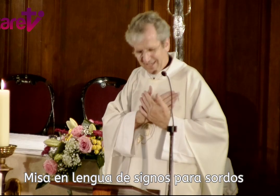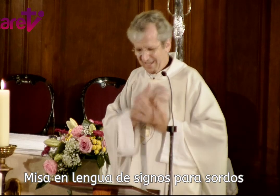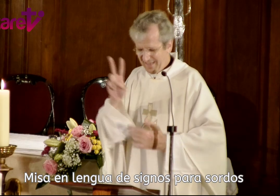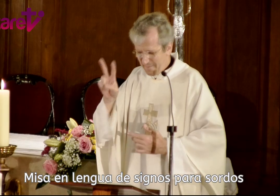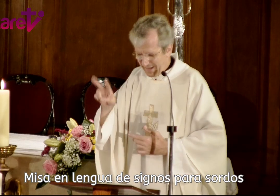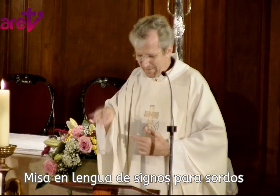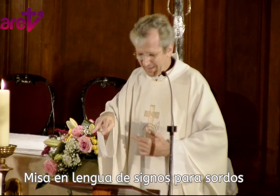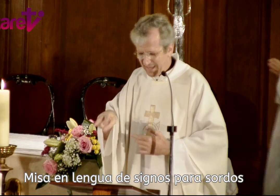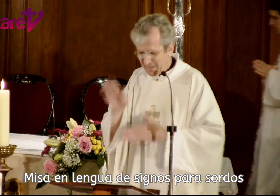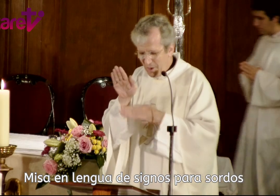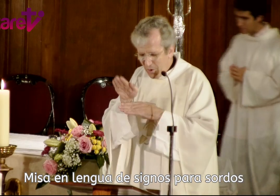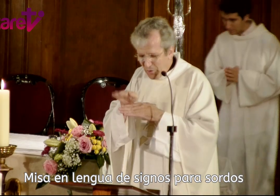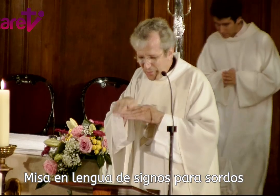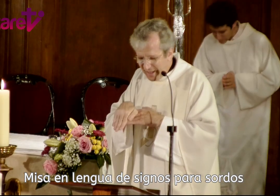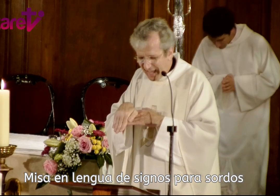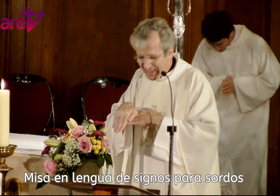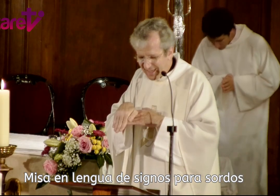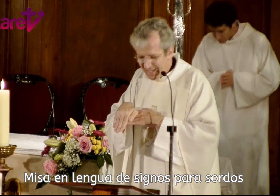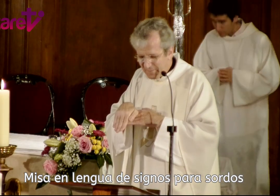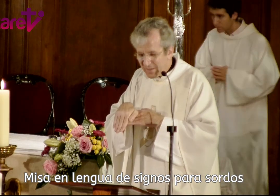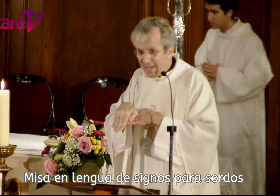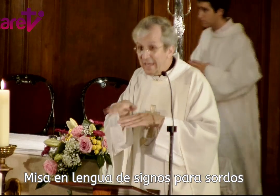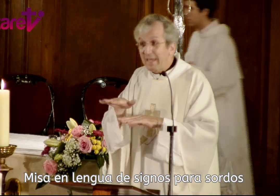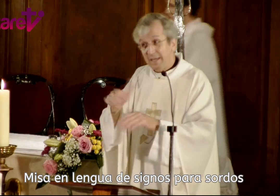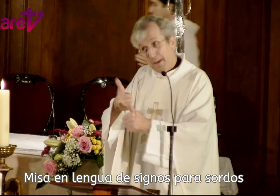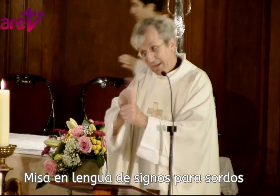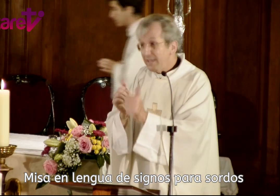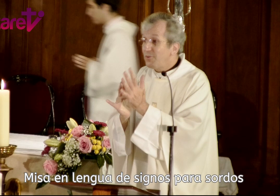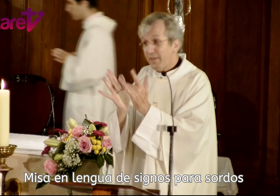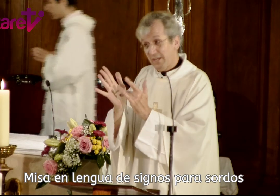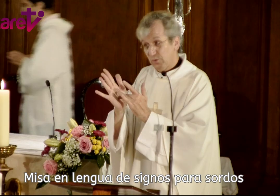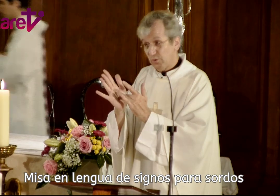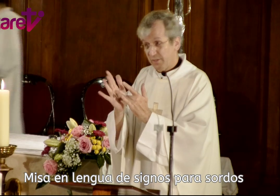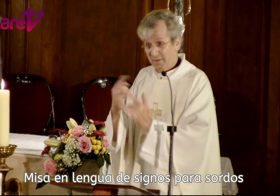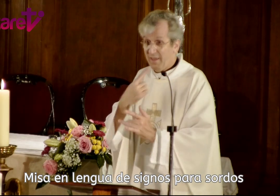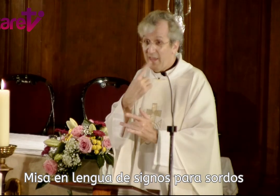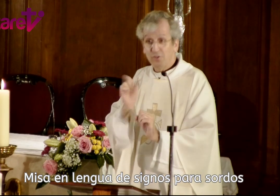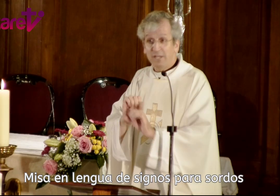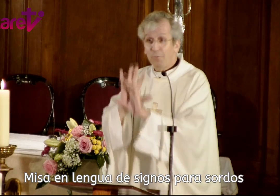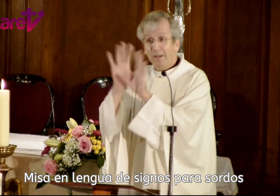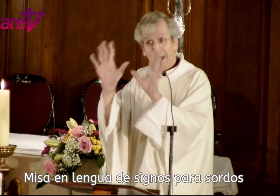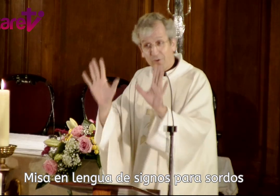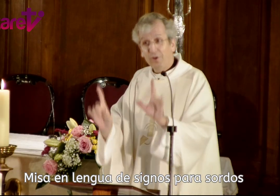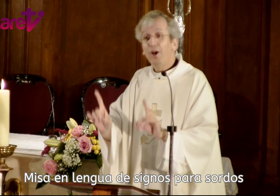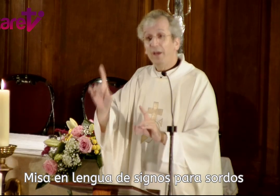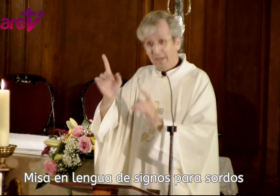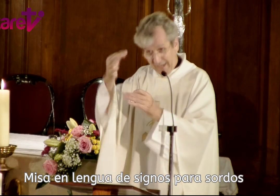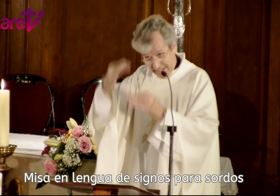de amar de verdad, con humildad. Y aprendiendo de Jesús, y nos dirá muy claro, que